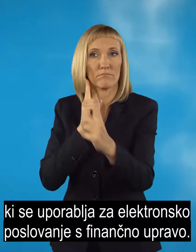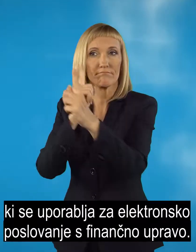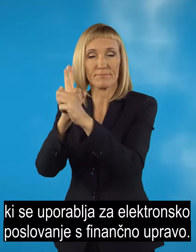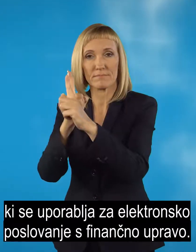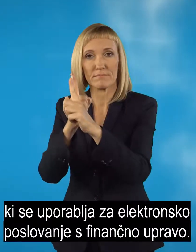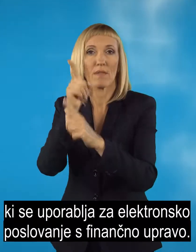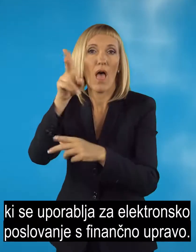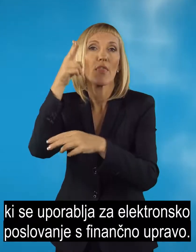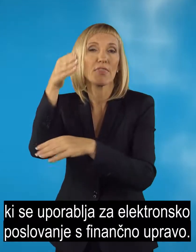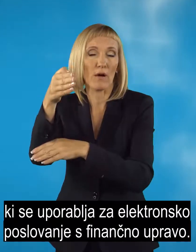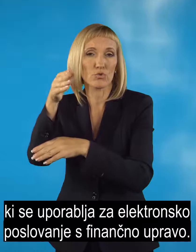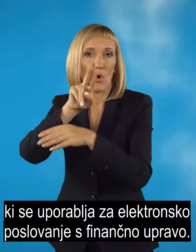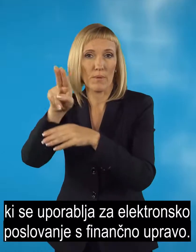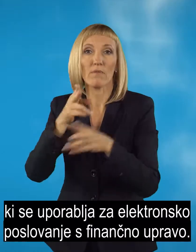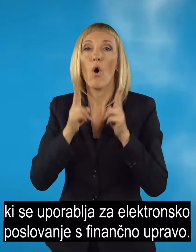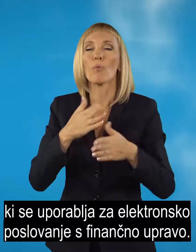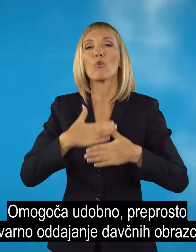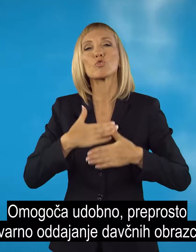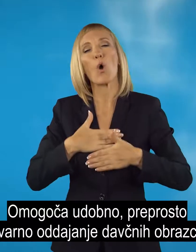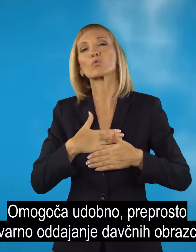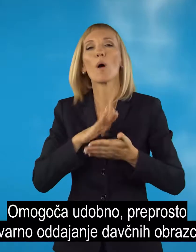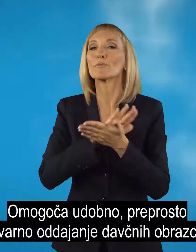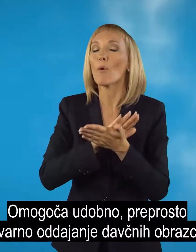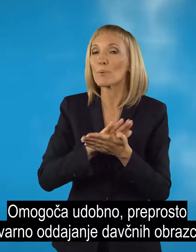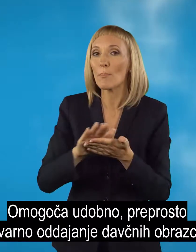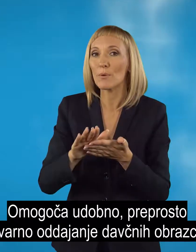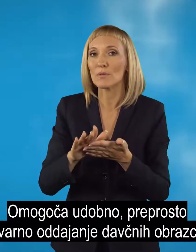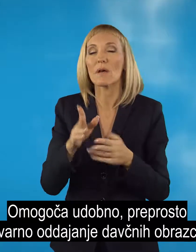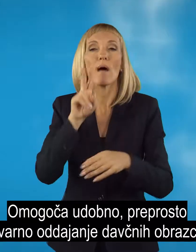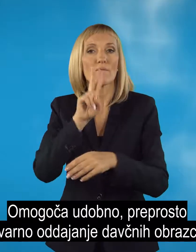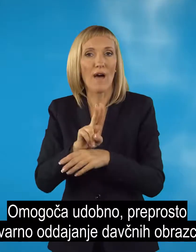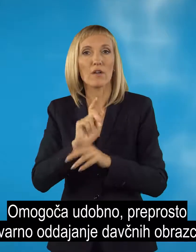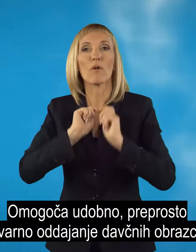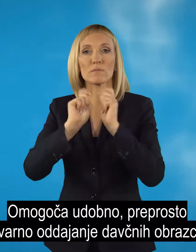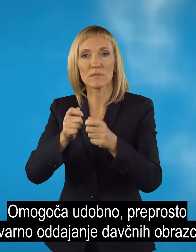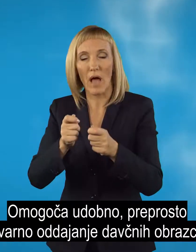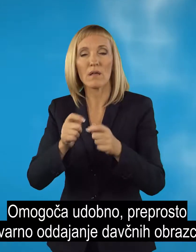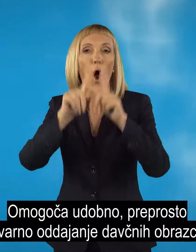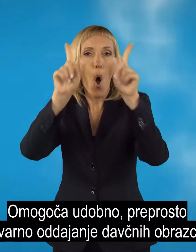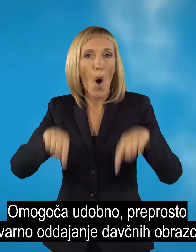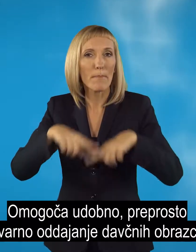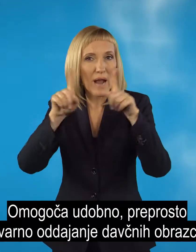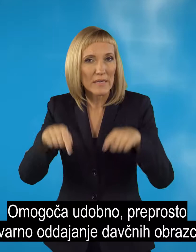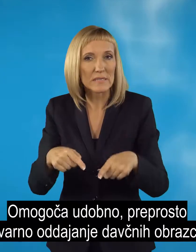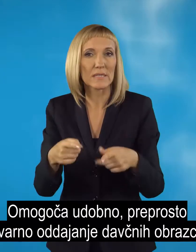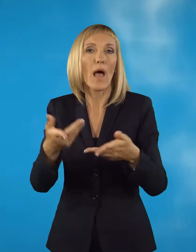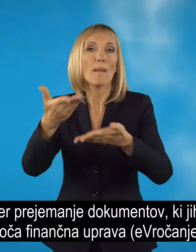finančno upravo. Omogoča udobno, preprosto in varno oddajanje davčnih obrazcev ter